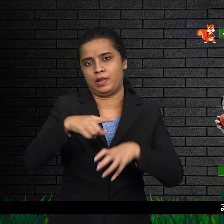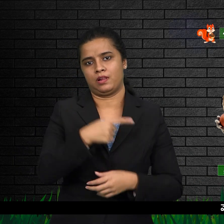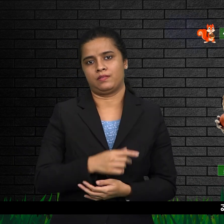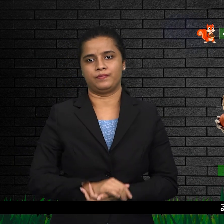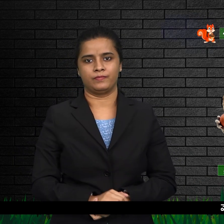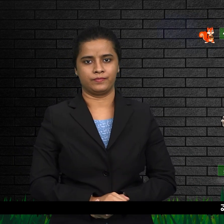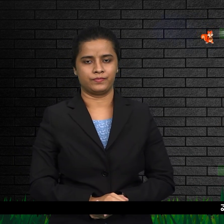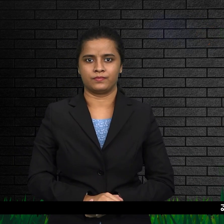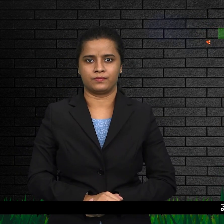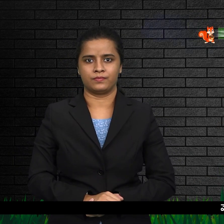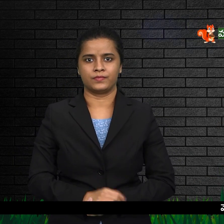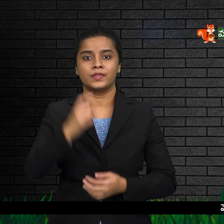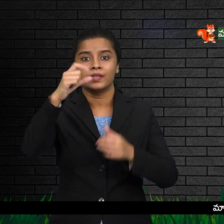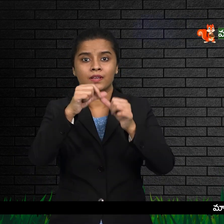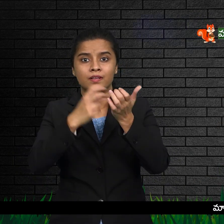మొదలైనవి.